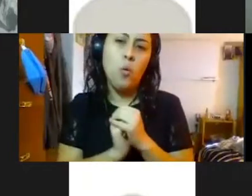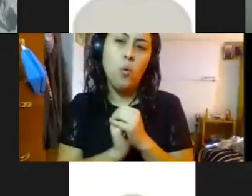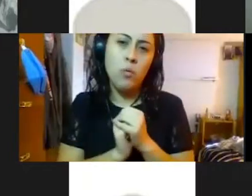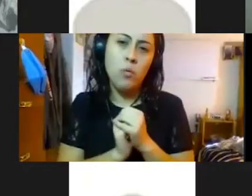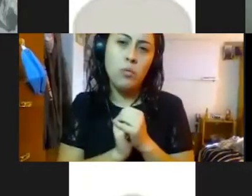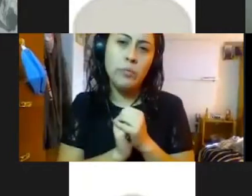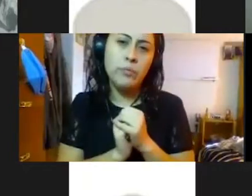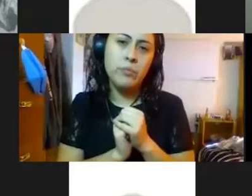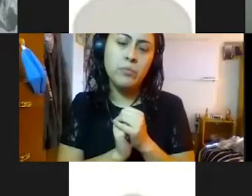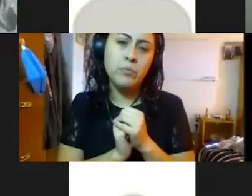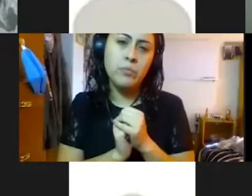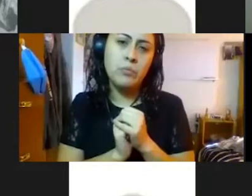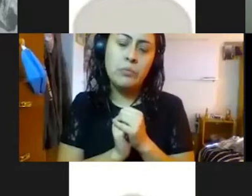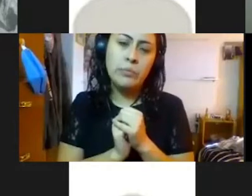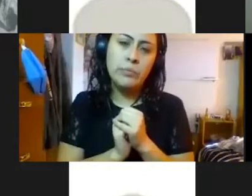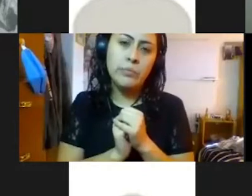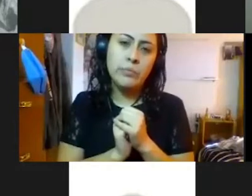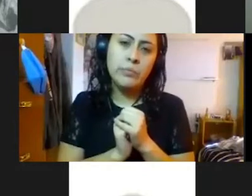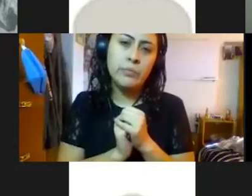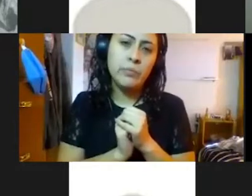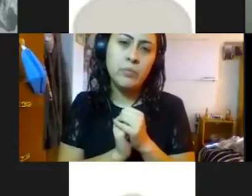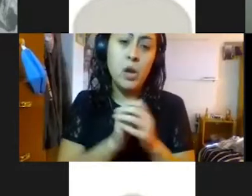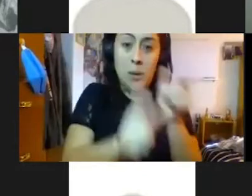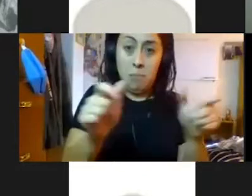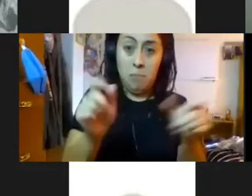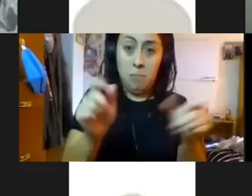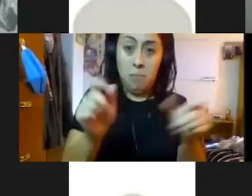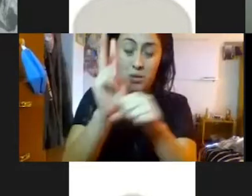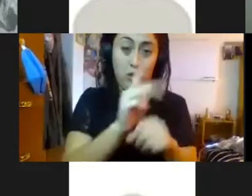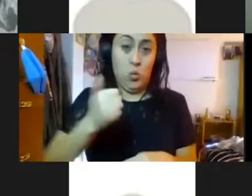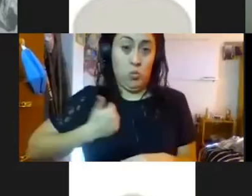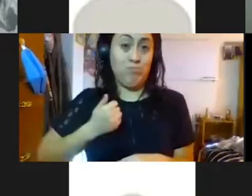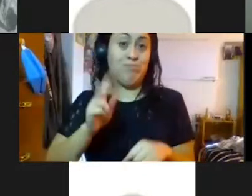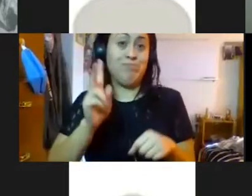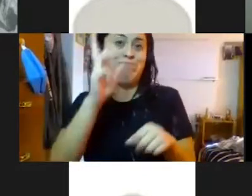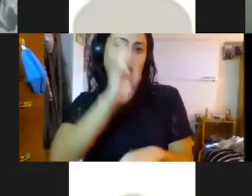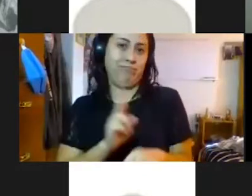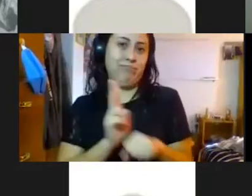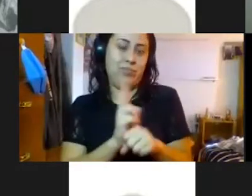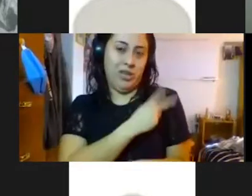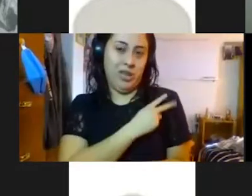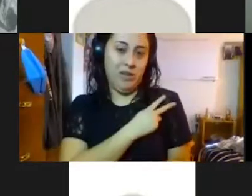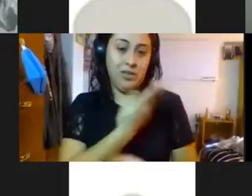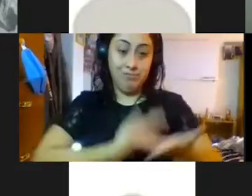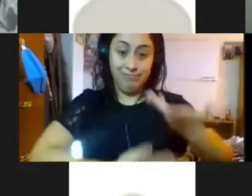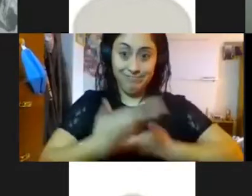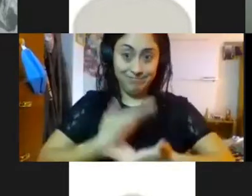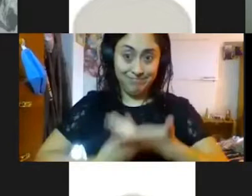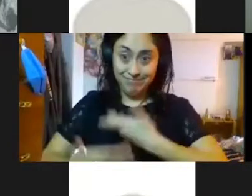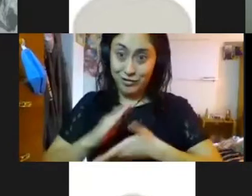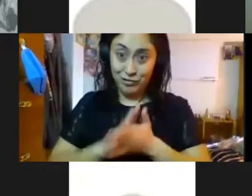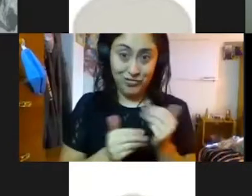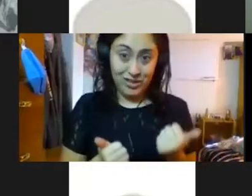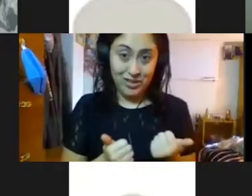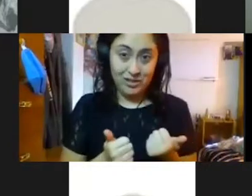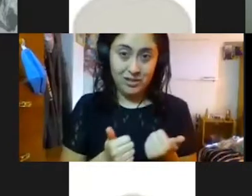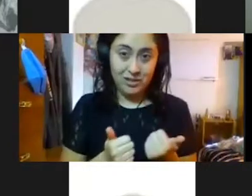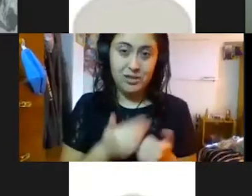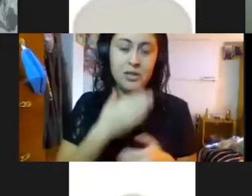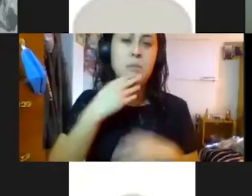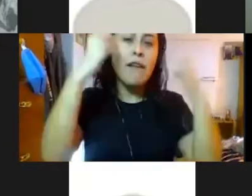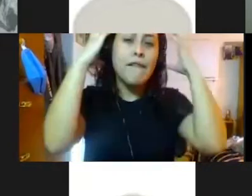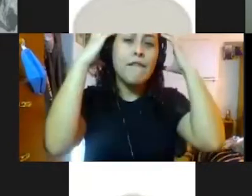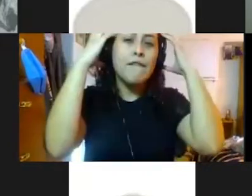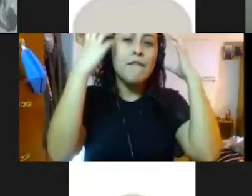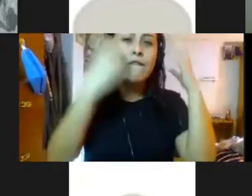son quienes cumplen el rol de profesor jefe. También están las fonoaudiólogas o